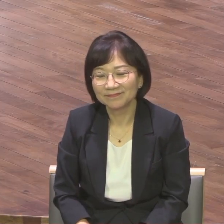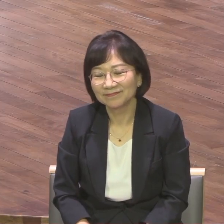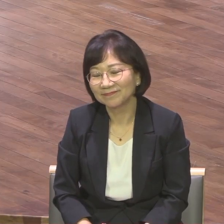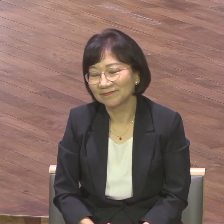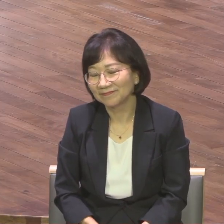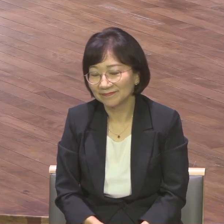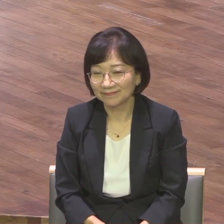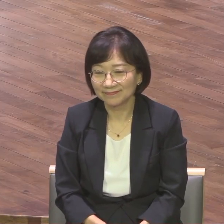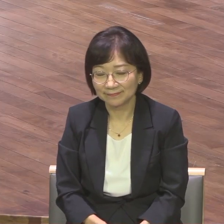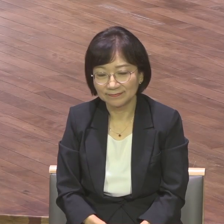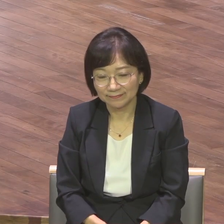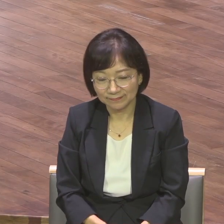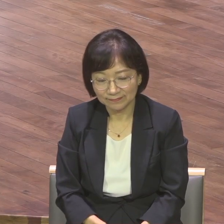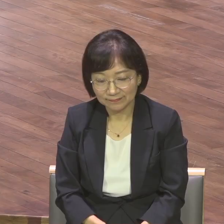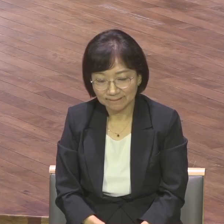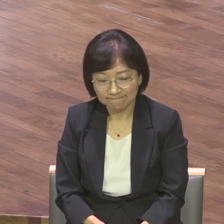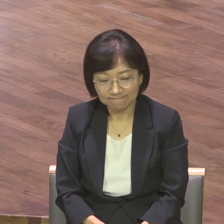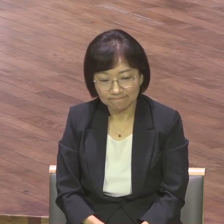전도와 선교는요